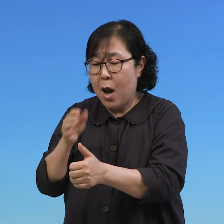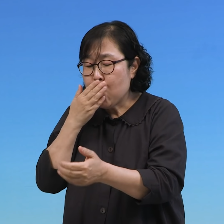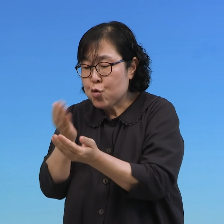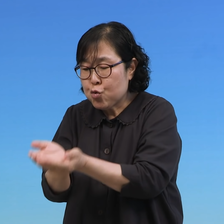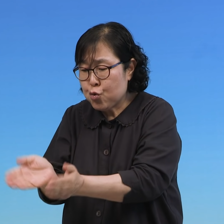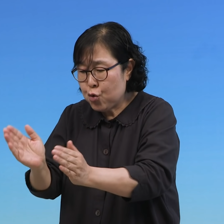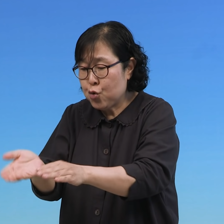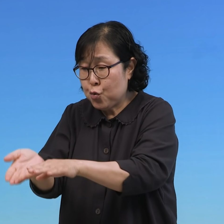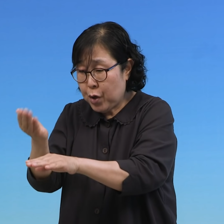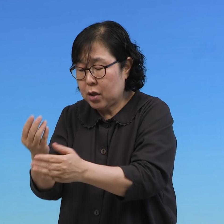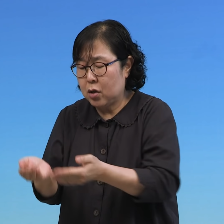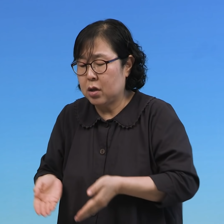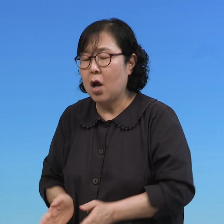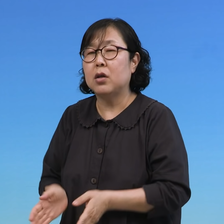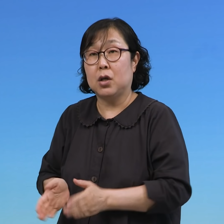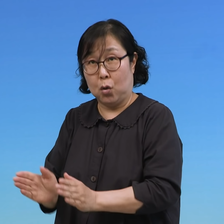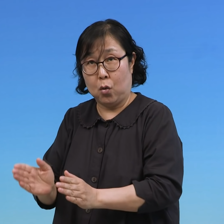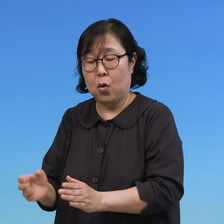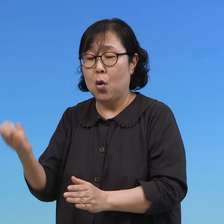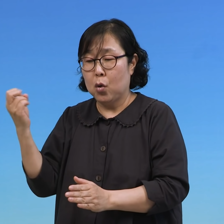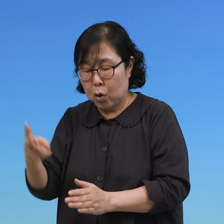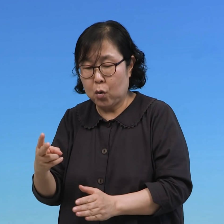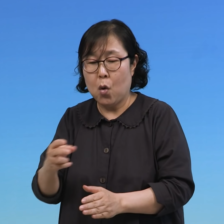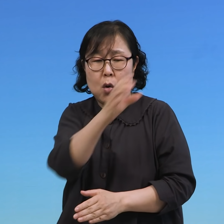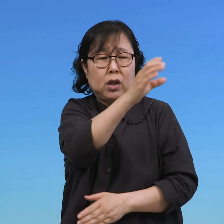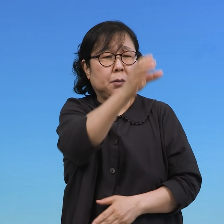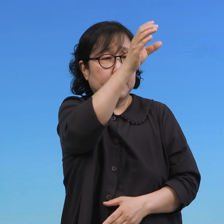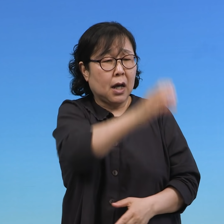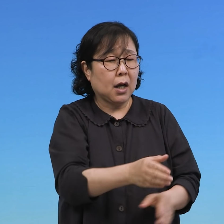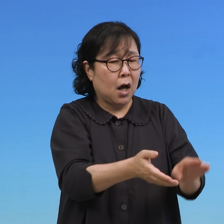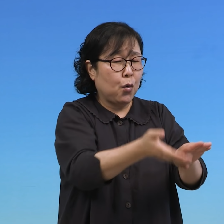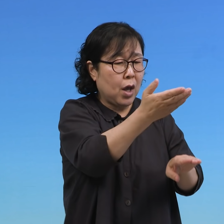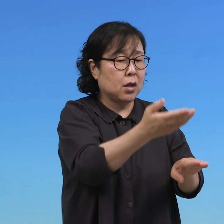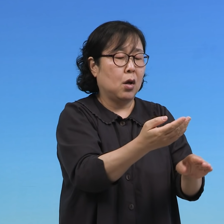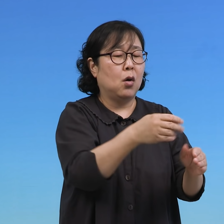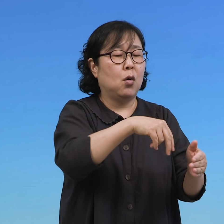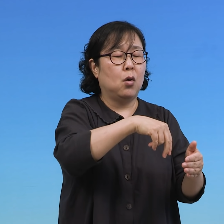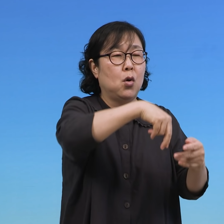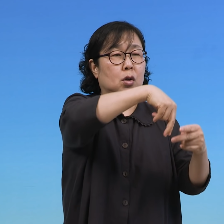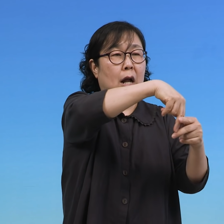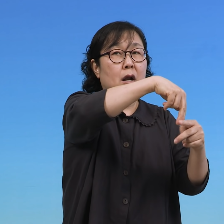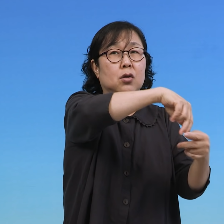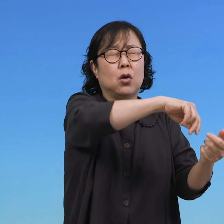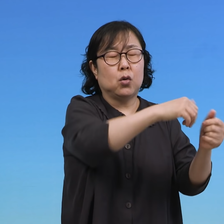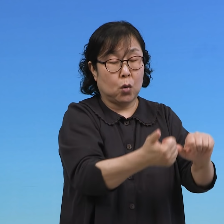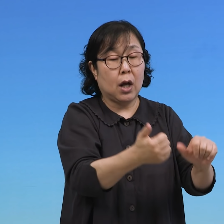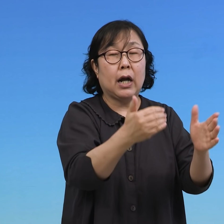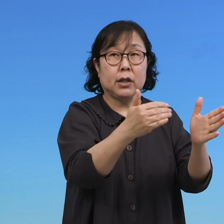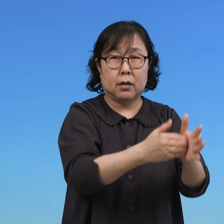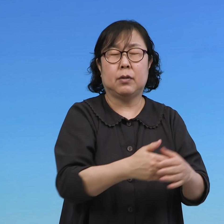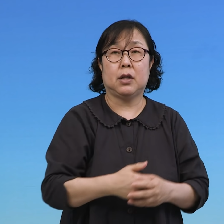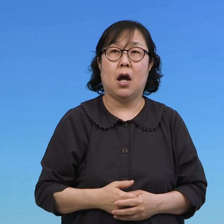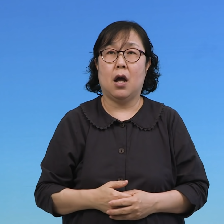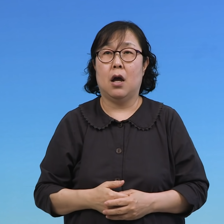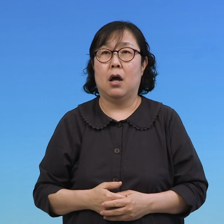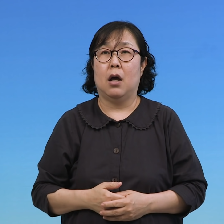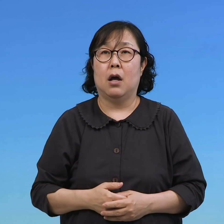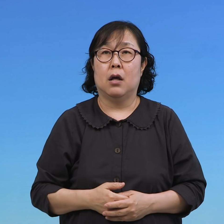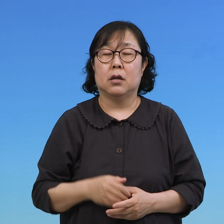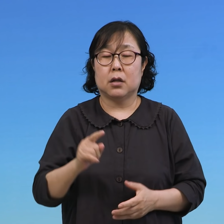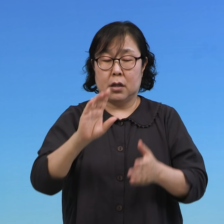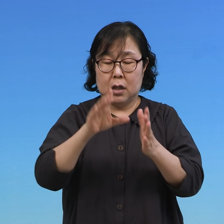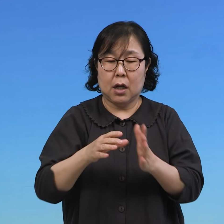태어나셨고 십자가에서 죽으셨습니다. 이게 너무 제가 감동이 돼가지고 그때 설교 제목을